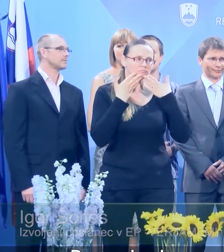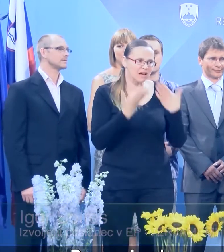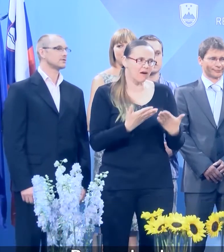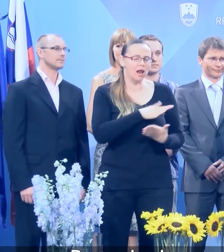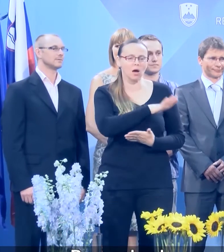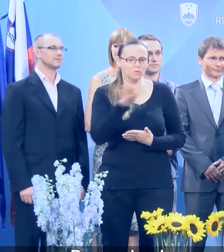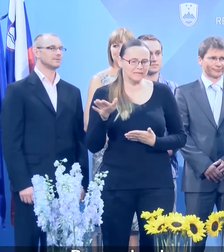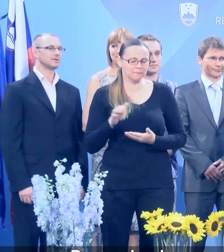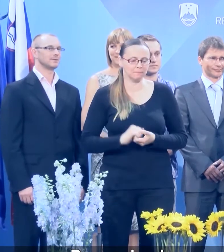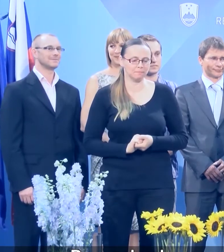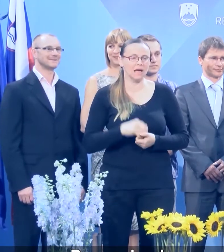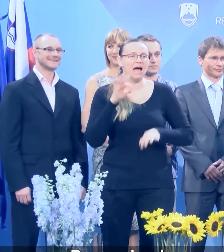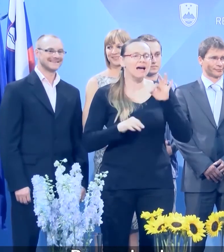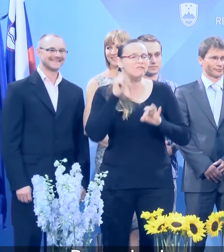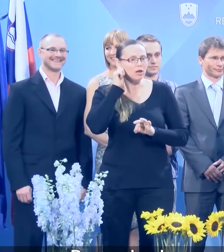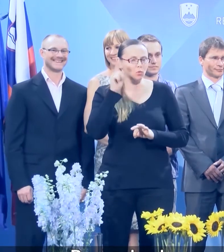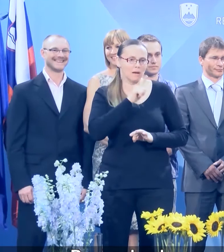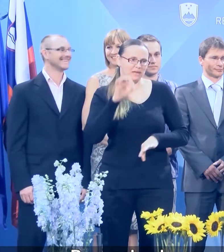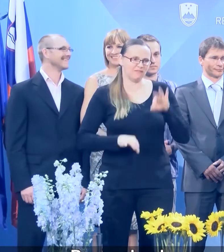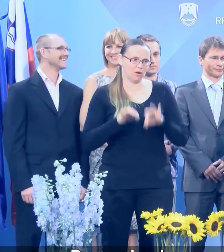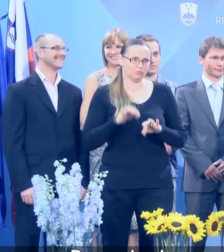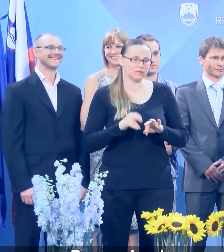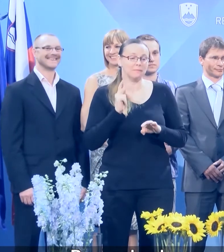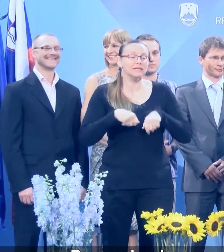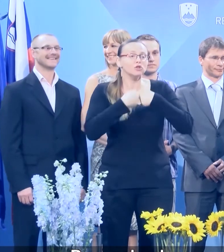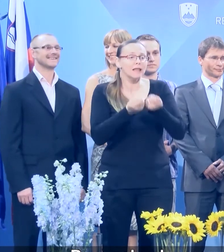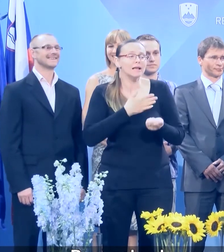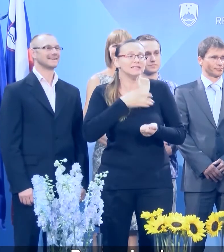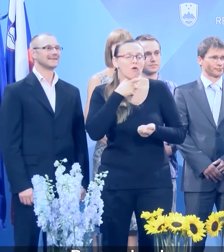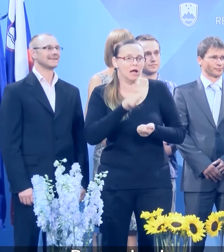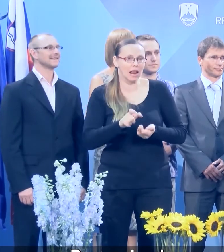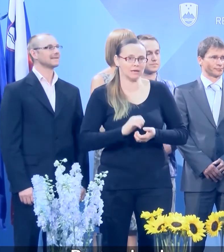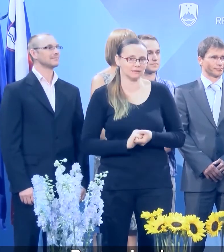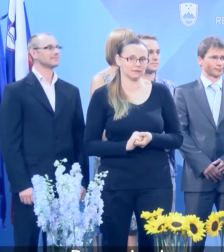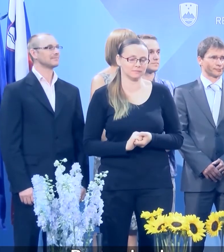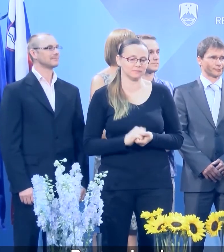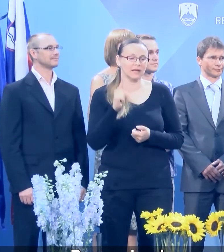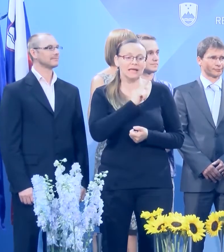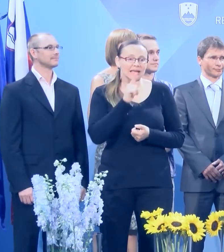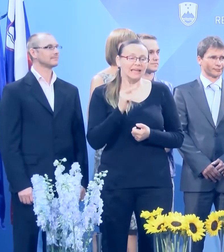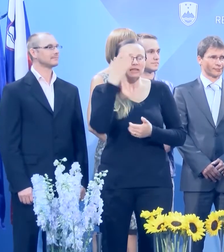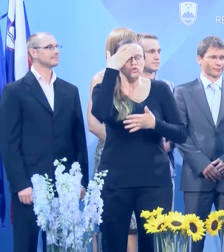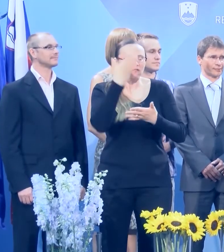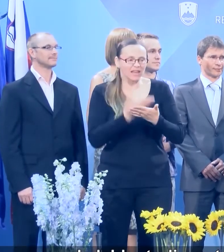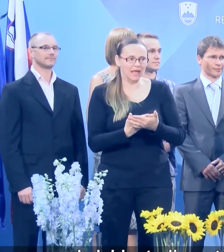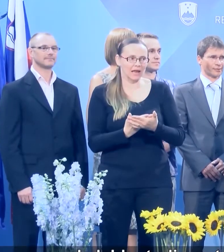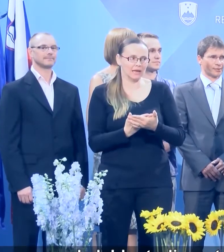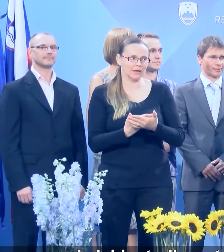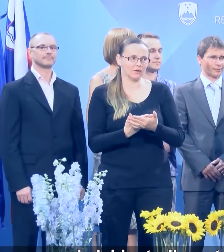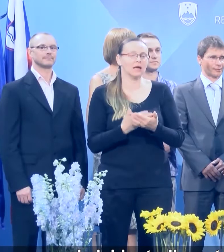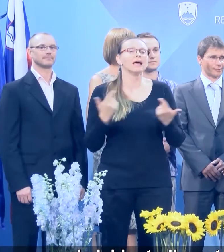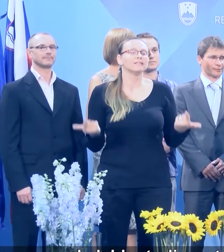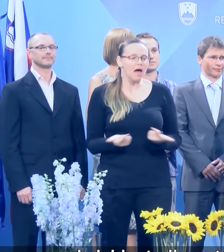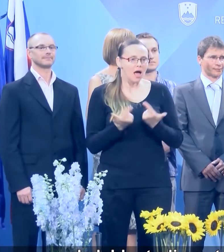vsem volivkam in volivcem, ki so dali svoj glas in ki seveda so verjeli, da